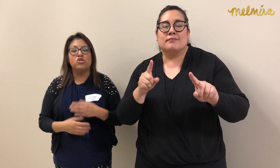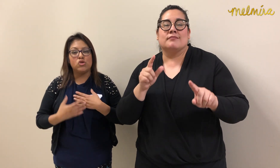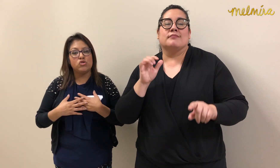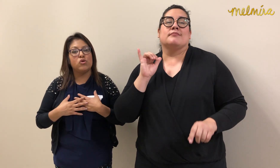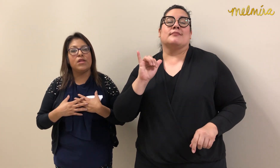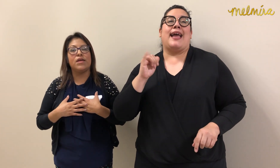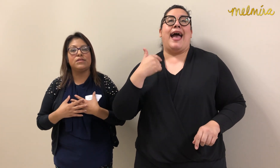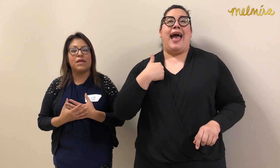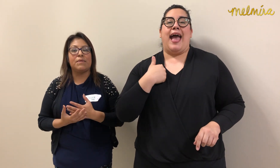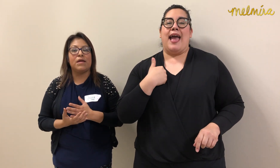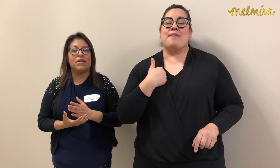yo sola estaba